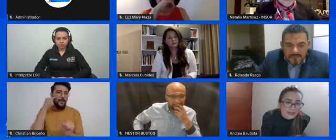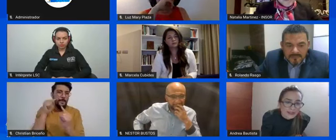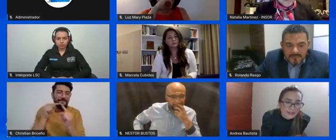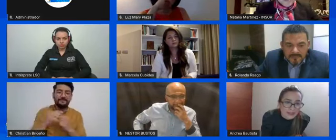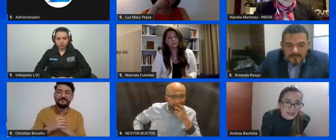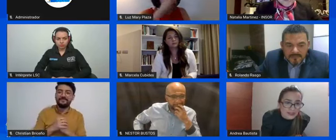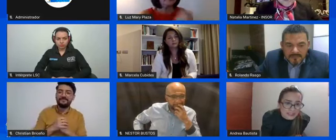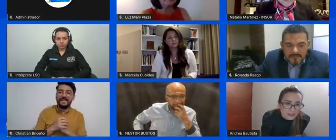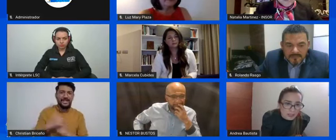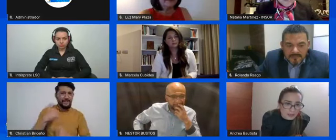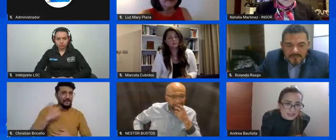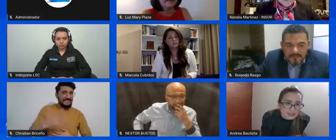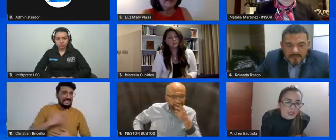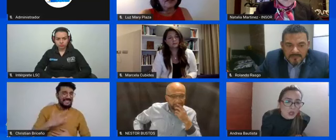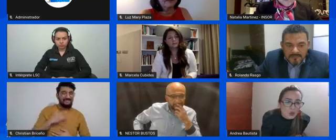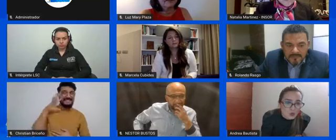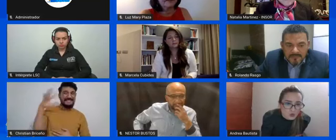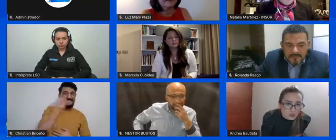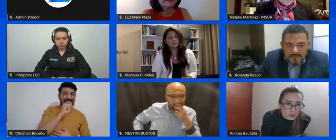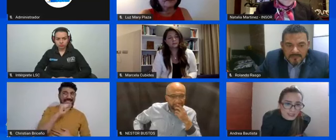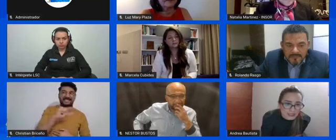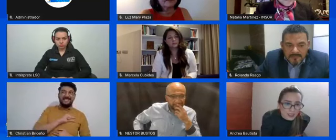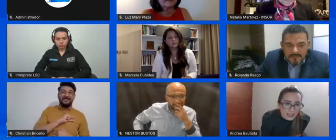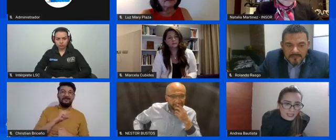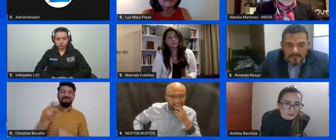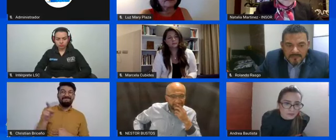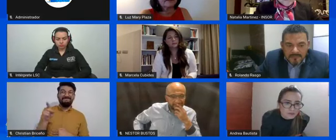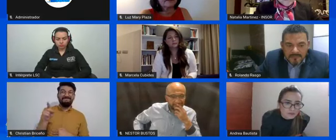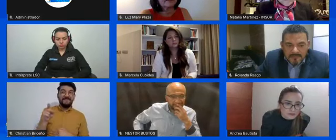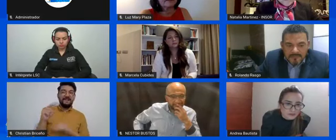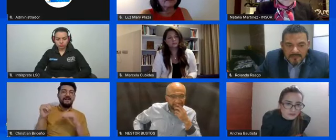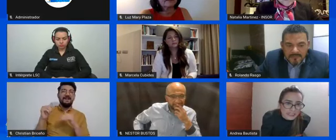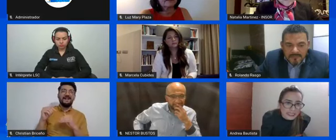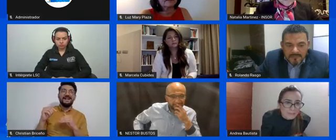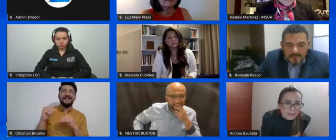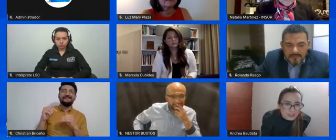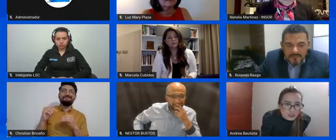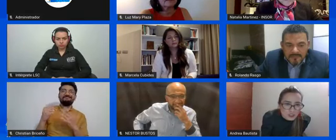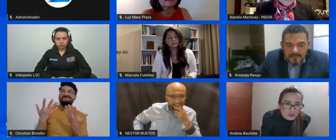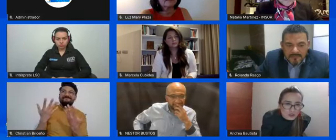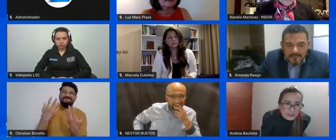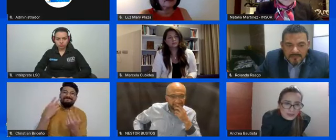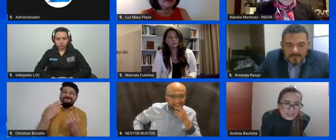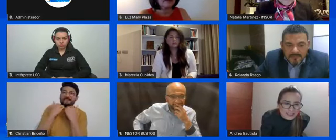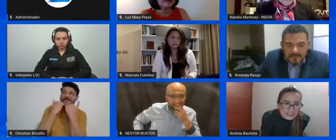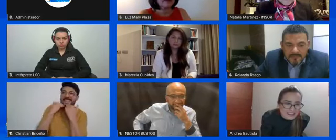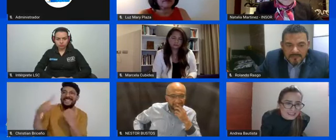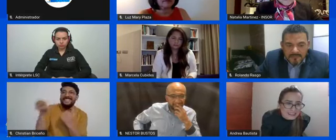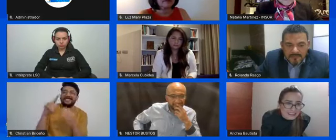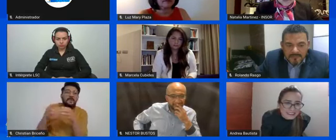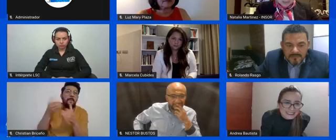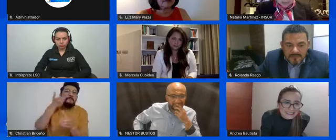de lenguas e intérpretes, junto con Giovanni trabajé, pero yo no sabía